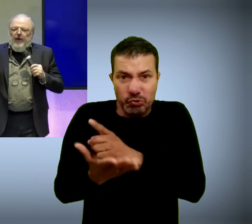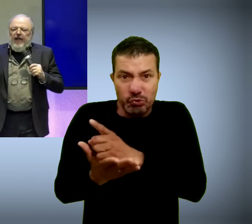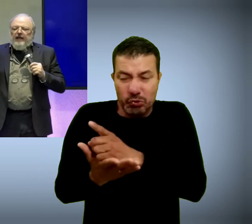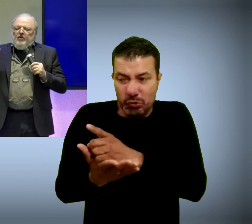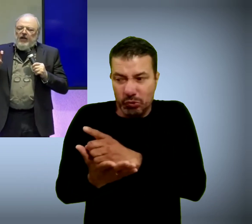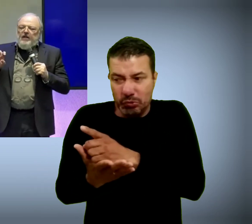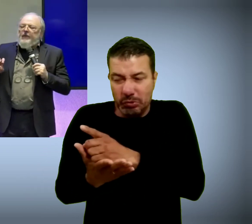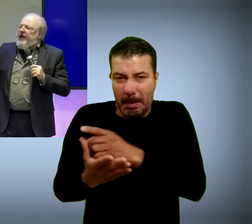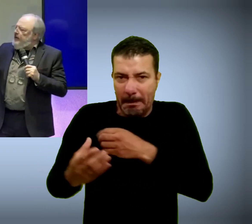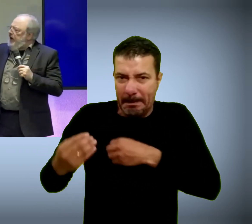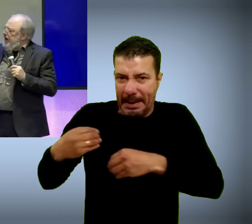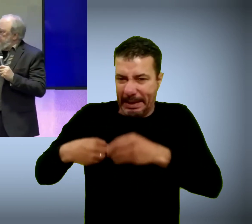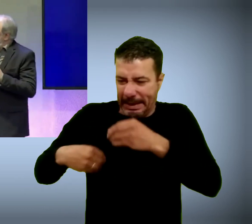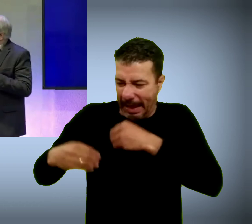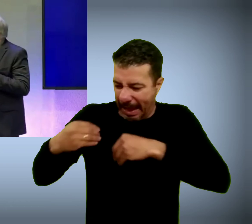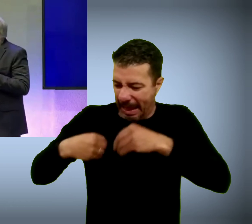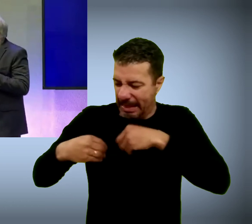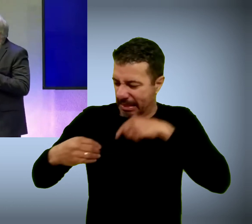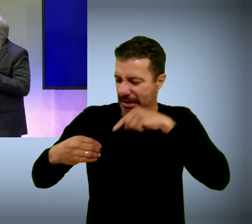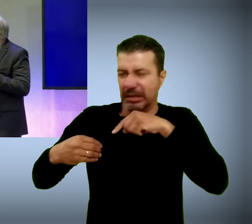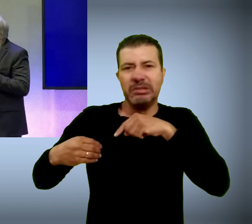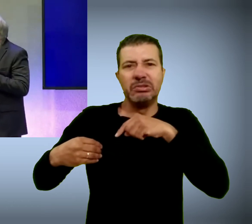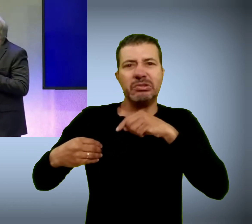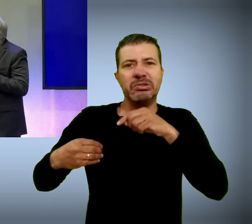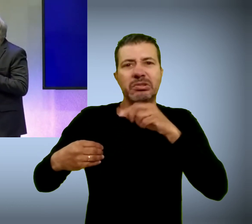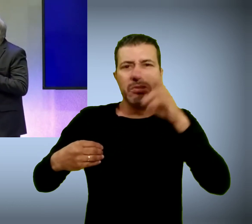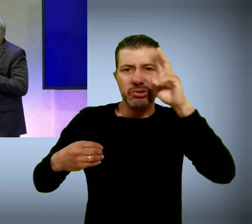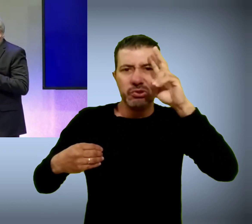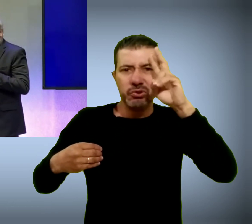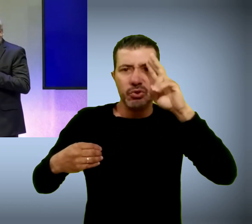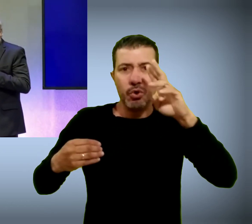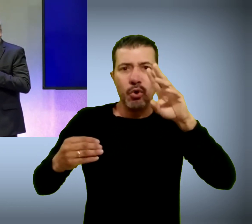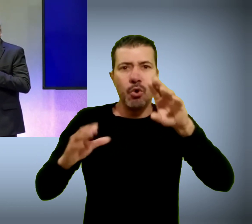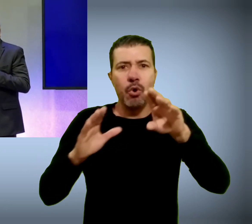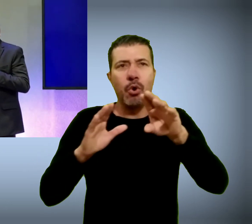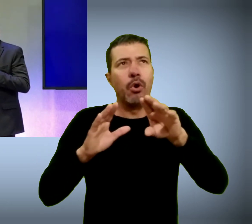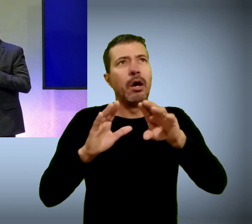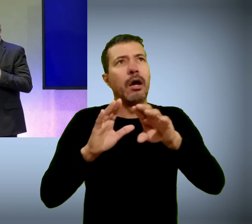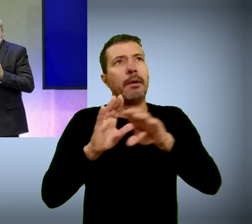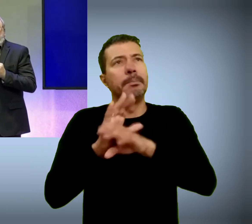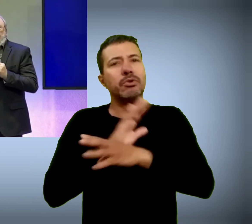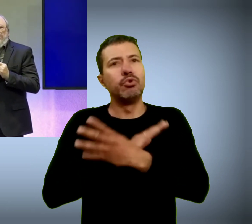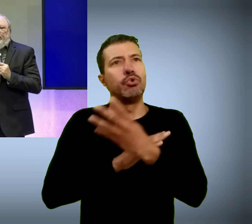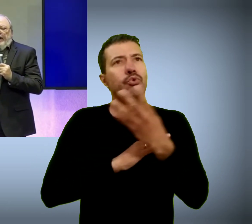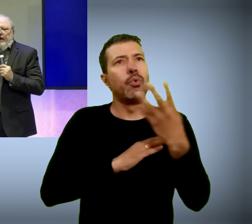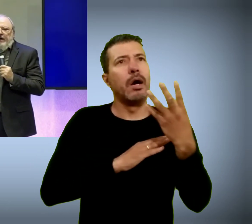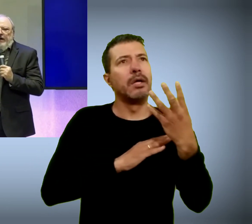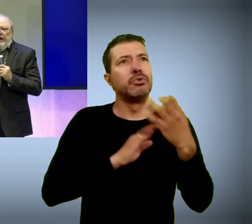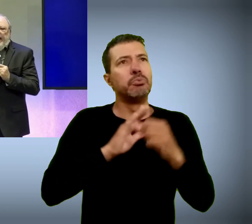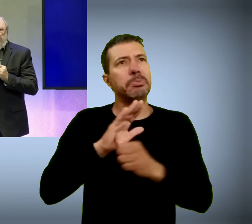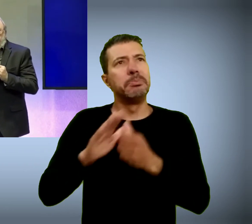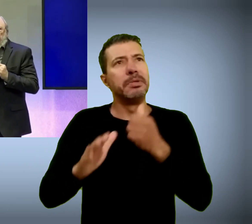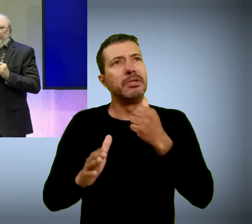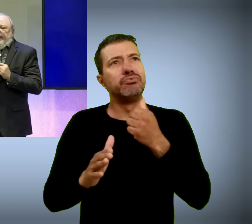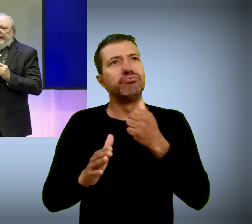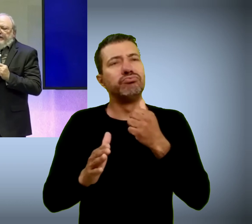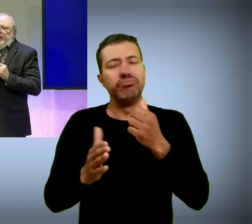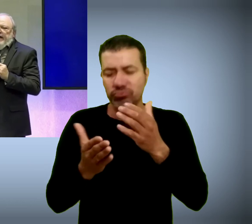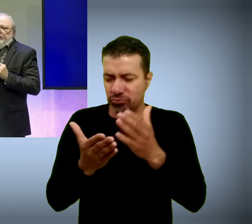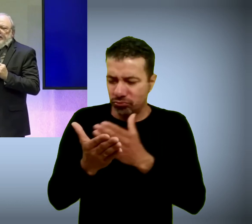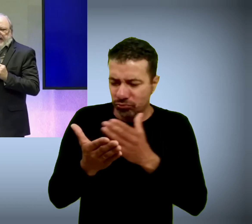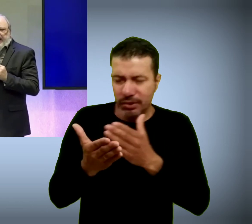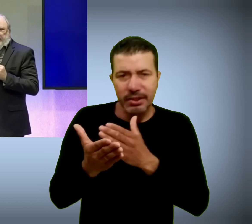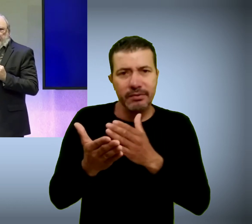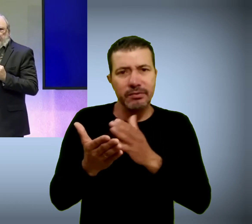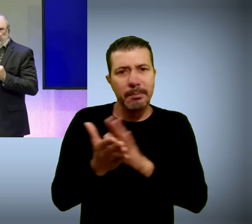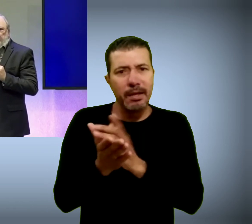pecado. Peraí, que história de pecado é essa? No 4º capítulo do 1º livro da Bíblia. A lei não foi dada